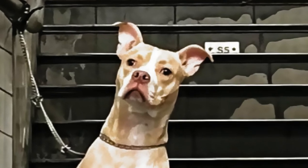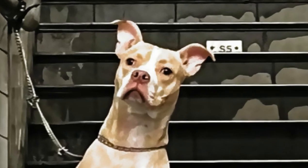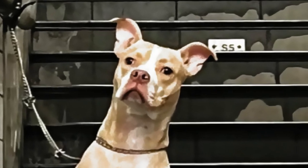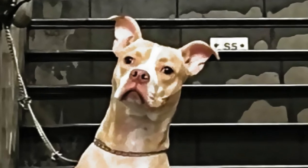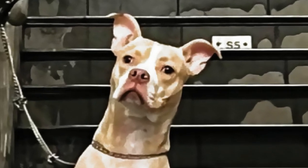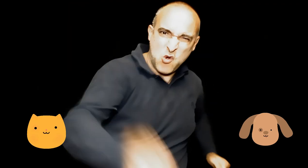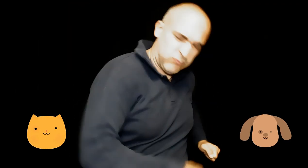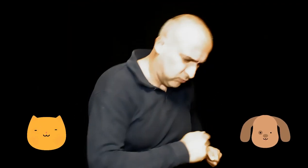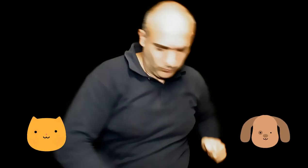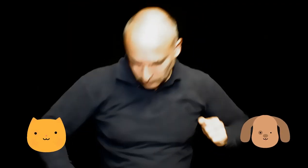abbandoni c'è un cipollo.